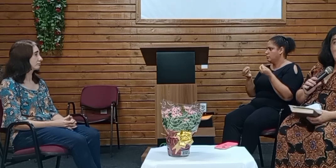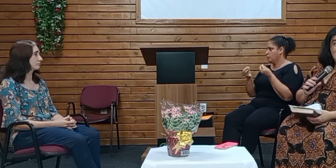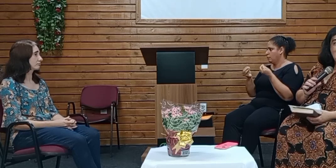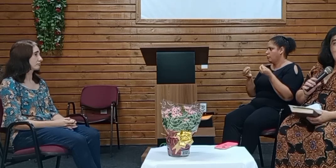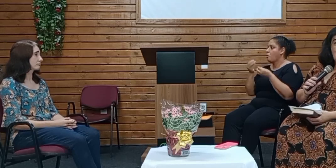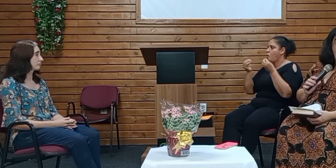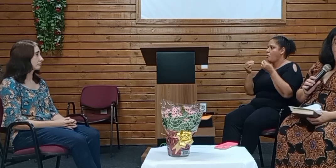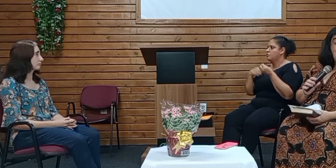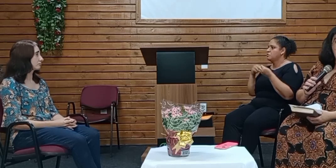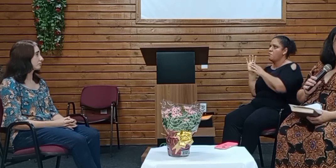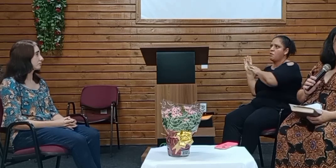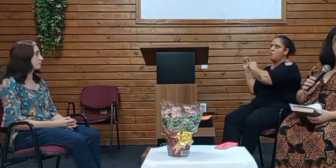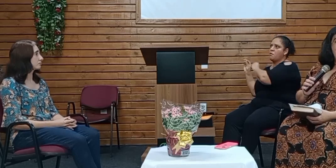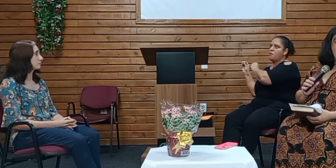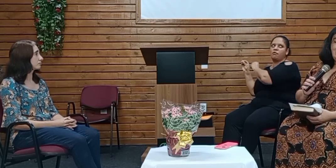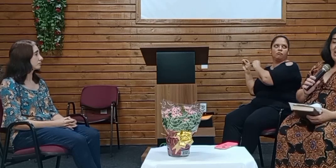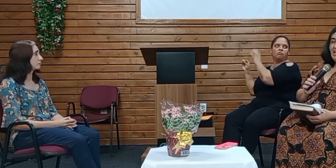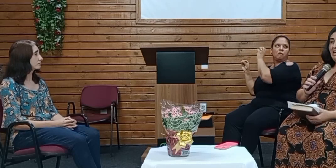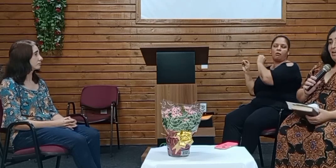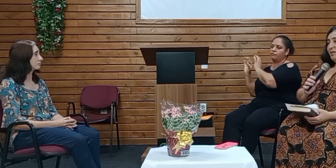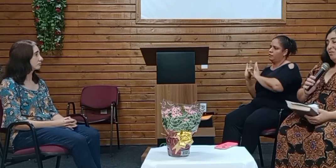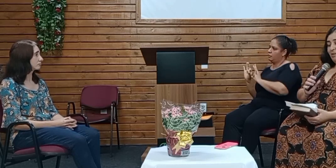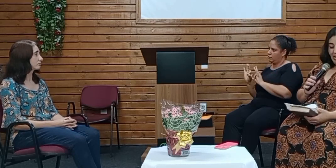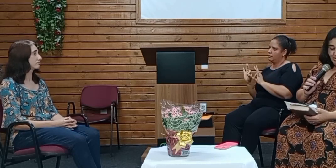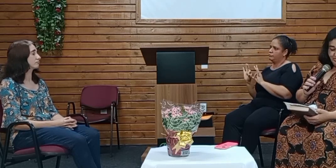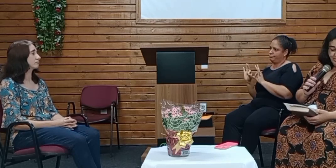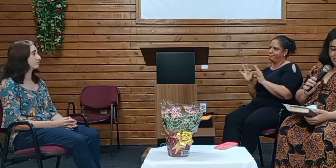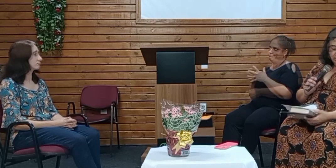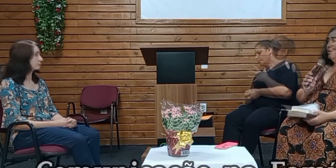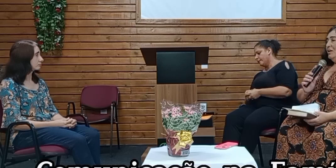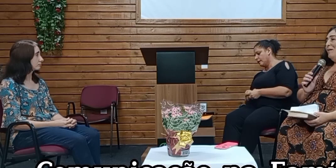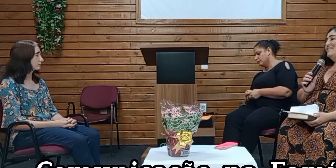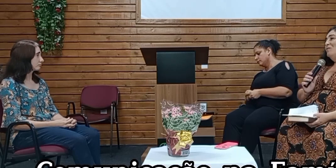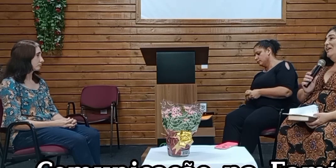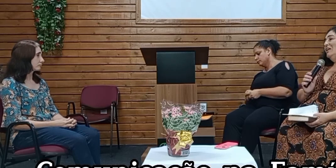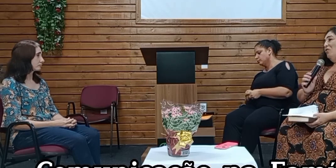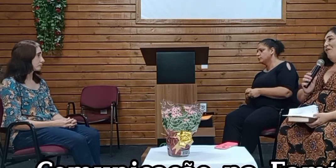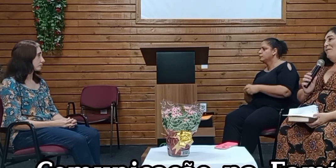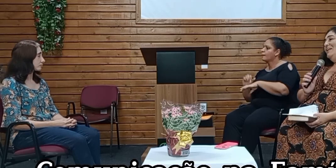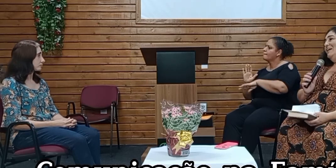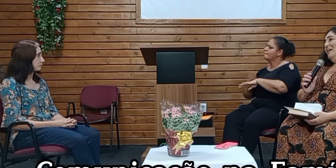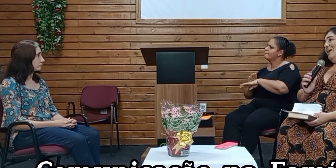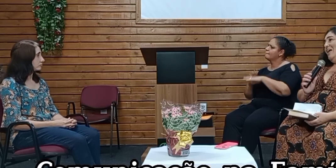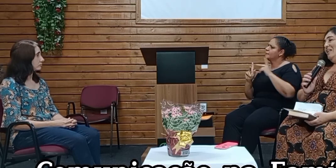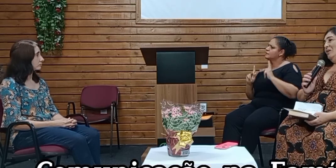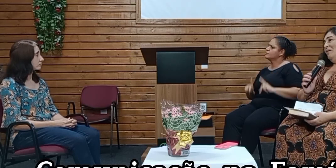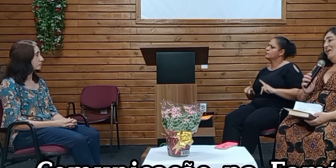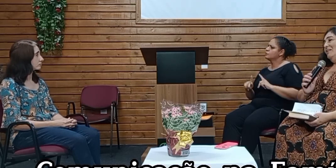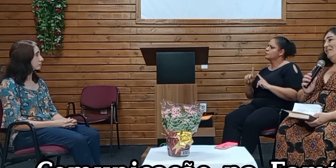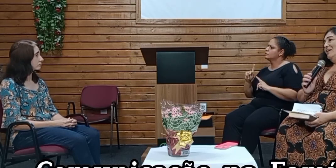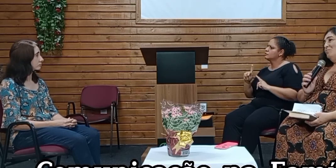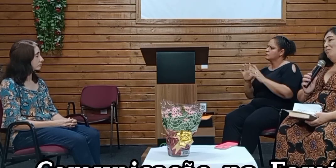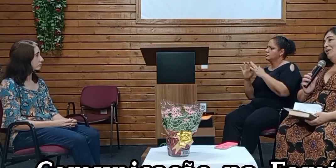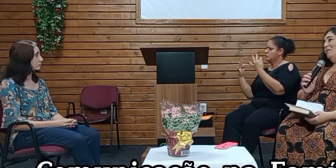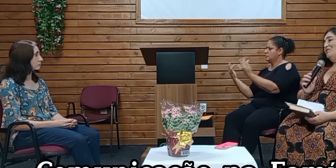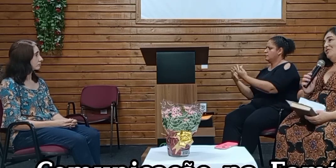né? Porque ela não está ouvindo. É bem complicado. E mais alguém da tua família também tem